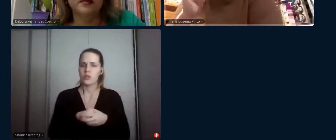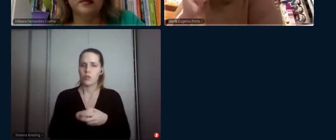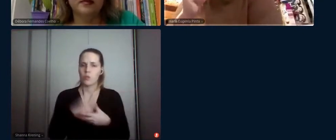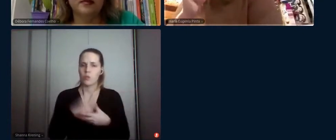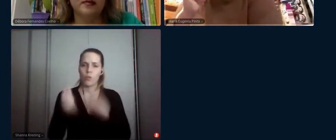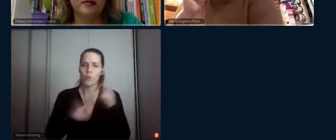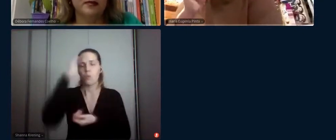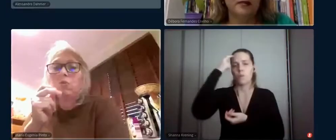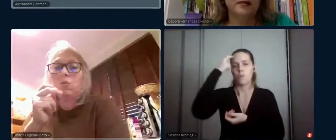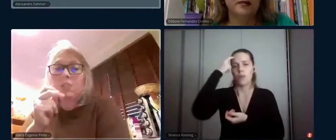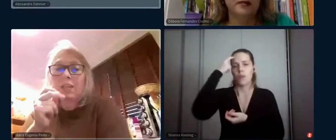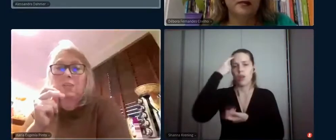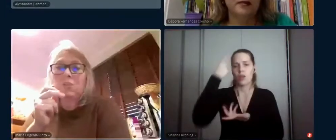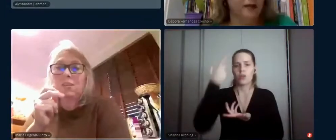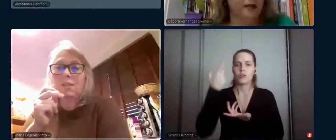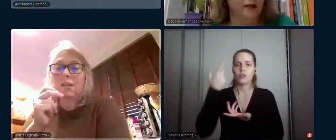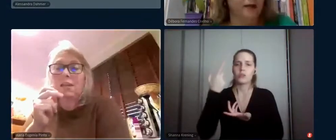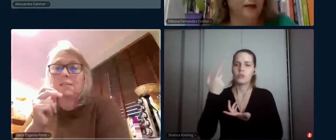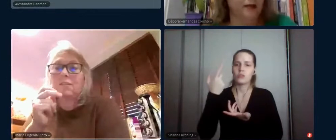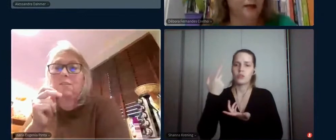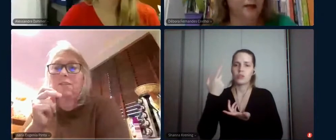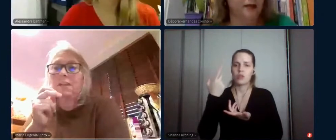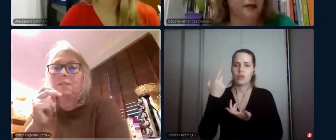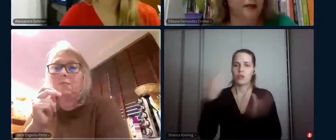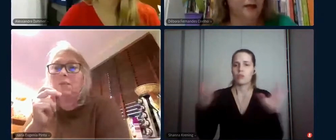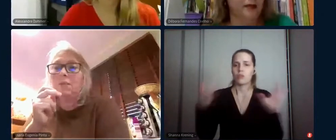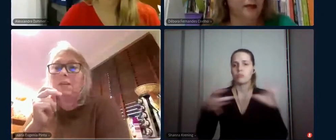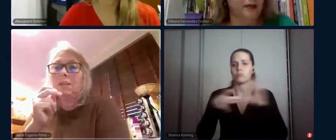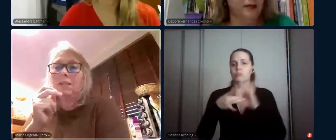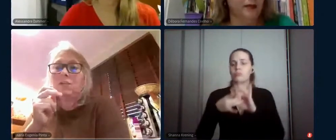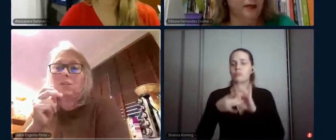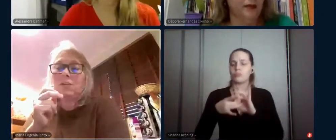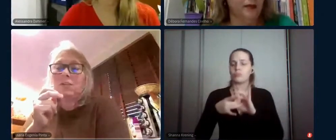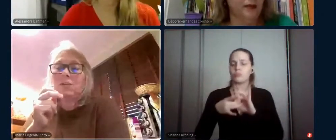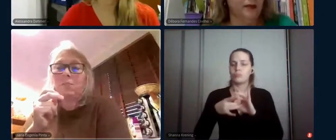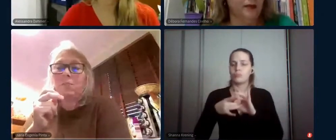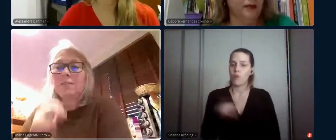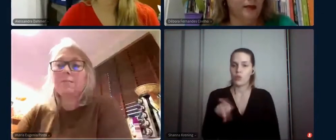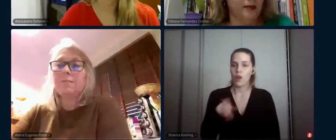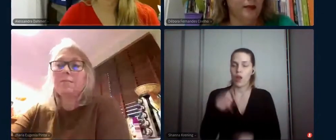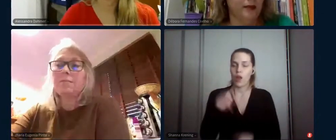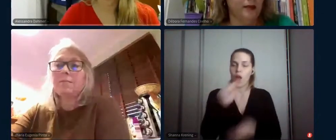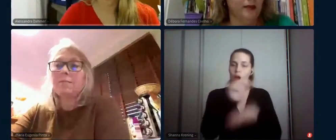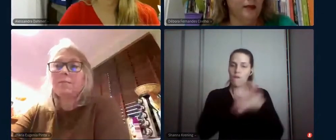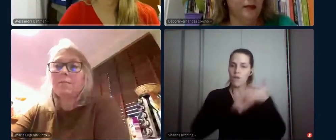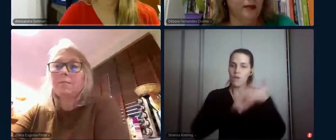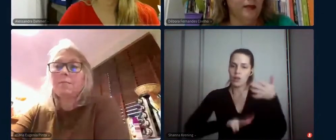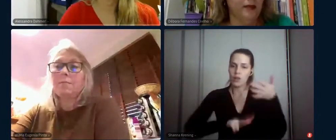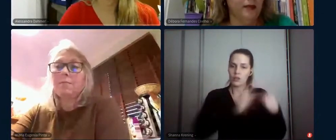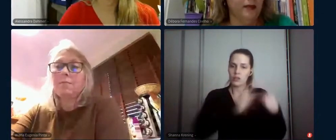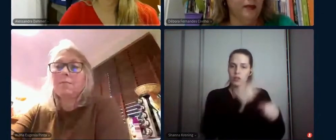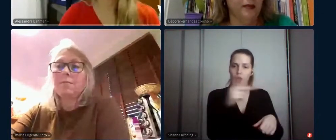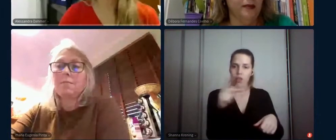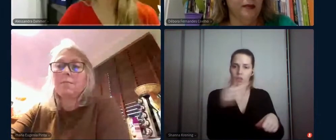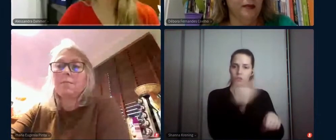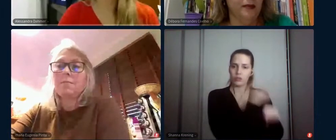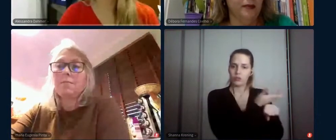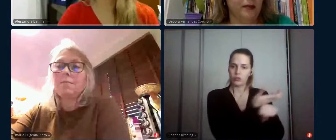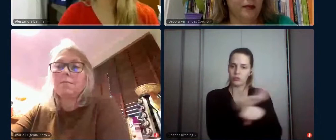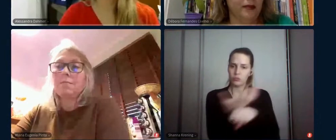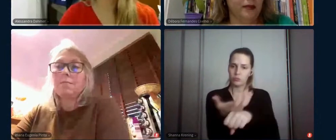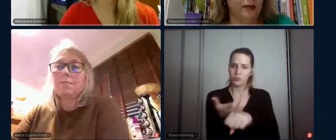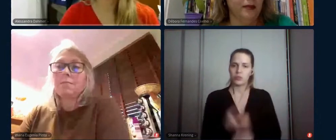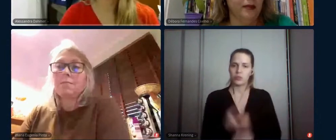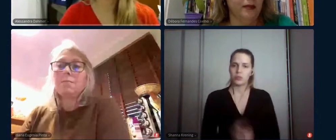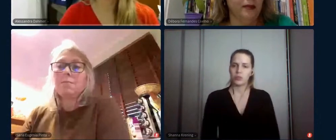isso junto aos docentes em relação à avaliação das disciplinas. Bom, eu vi que várias